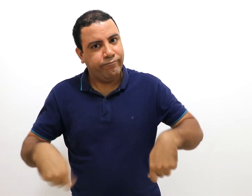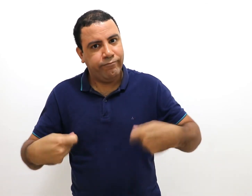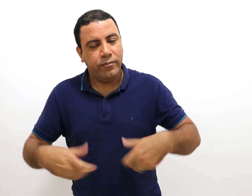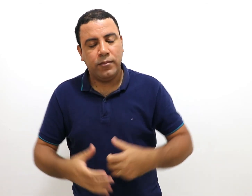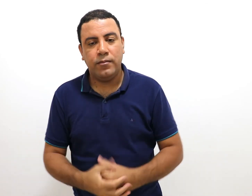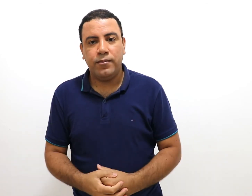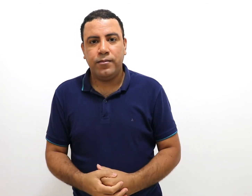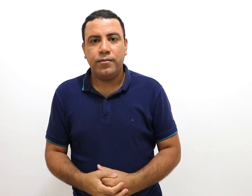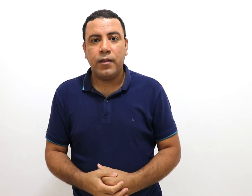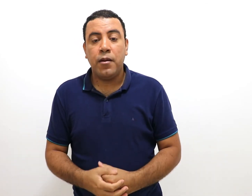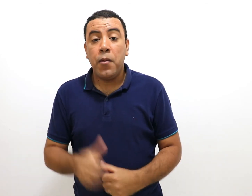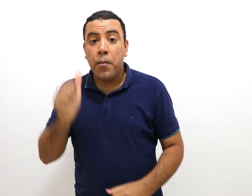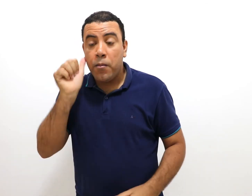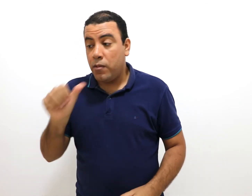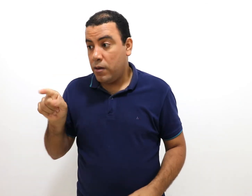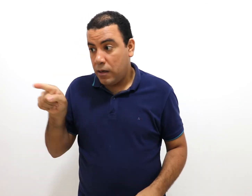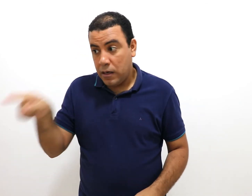Uma aluna do técnico em informática explicou: